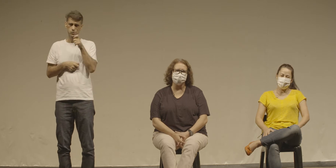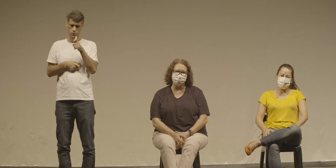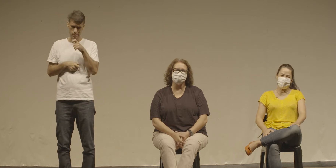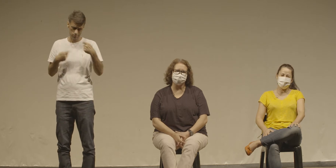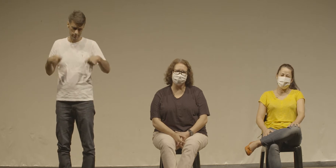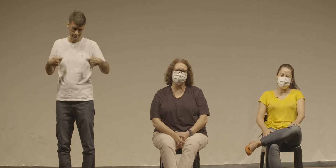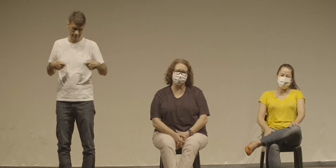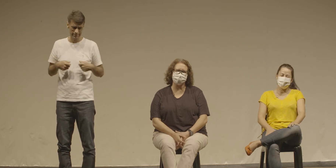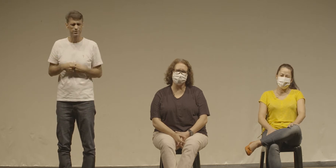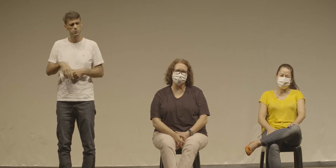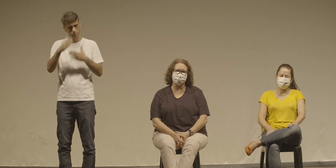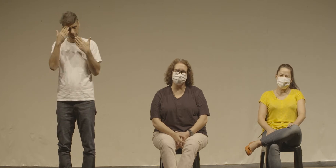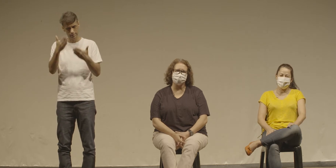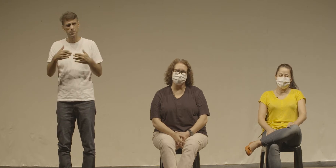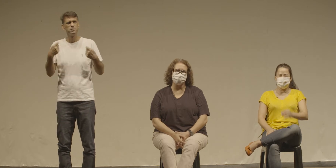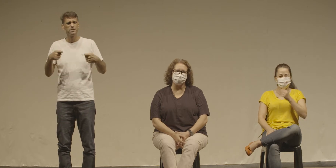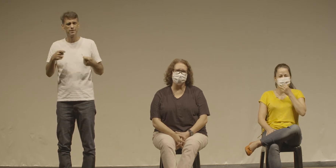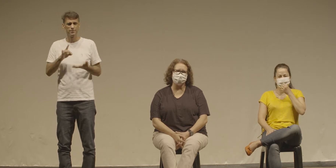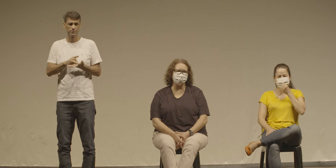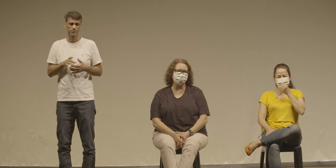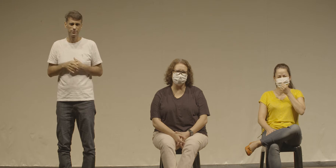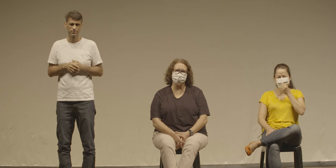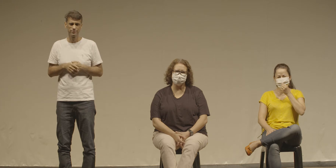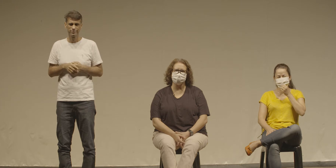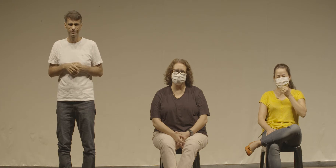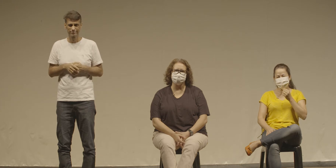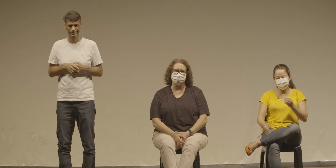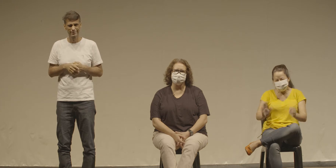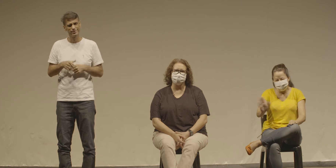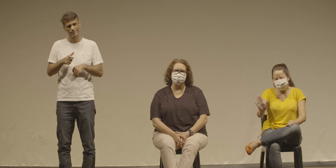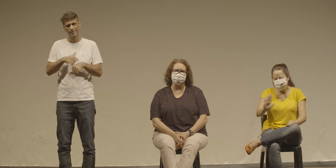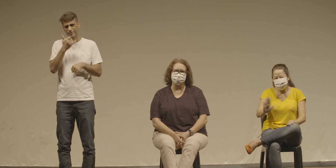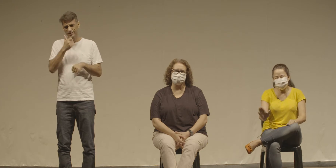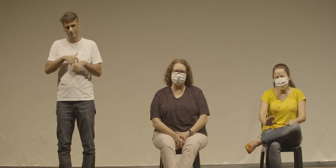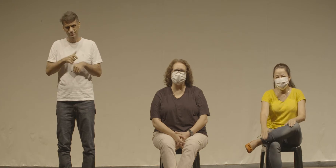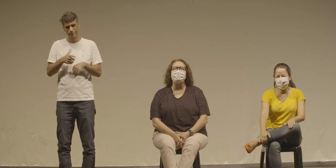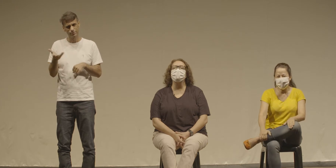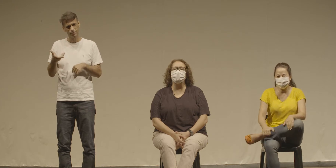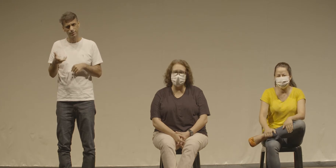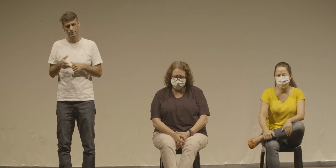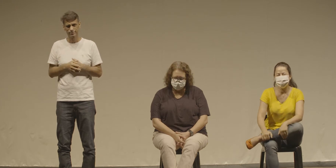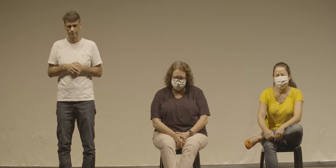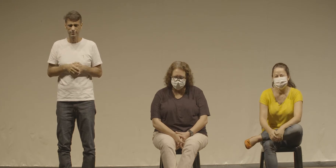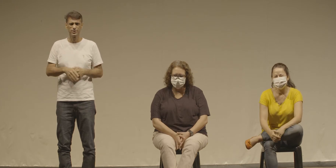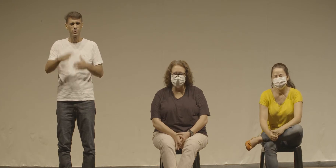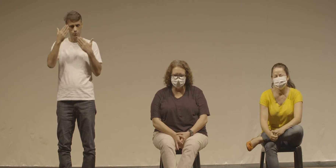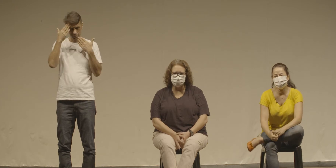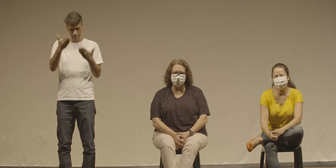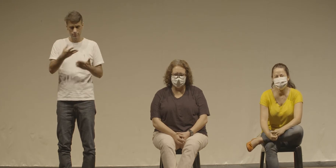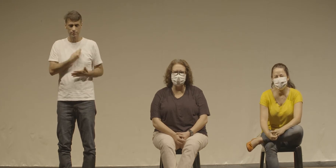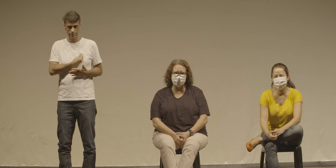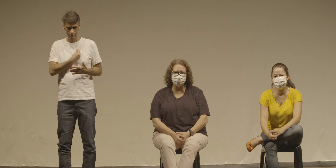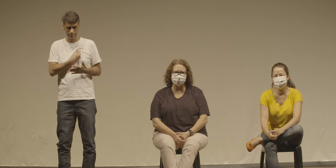de... Obrigada. Precisa mesmo. Só sinto que eu tenho que ir embora cada hora. Tá? Muito obrigada. Obrigada por ter vindo,